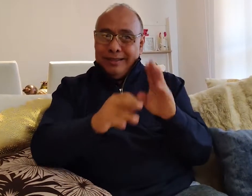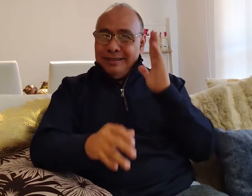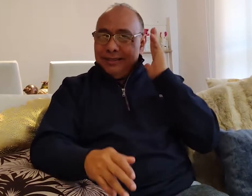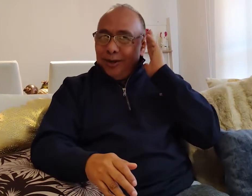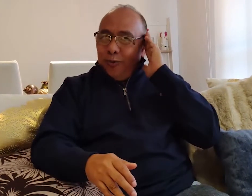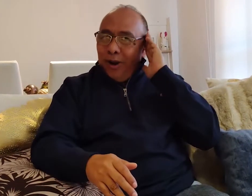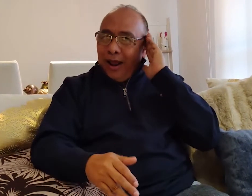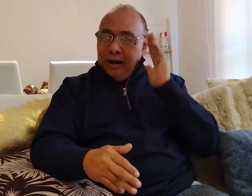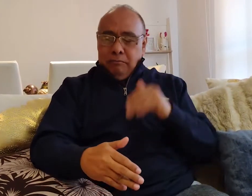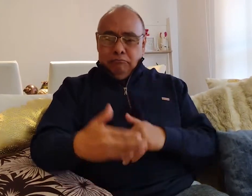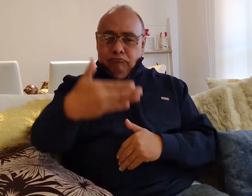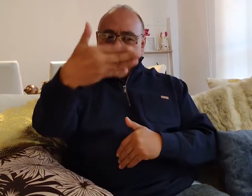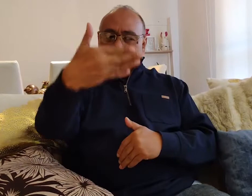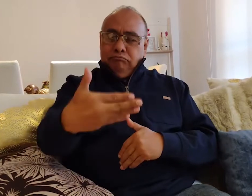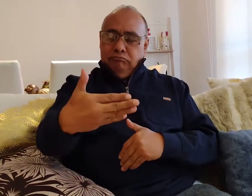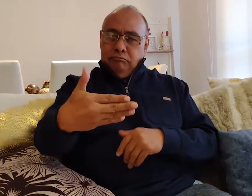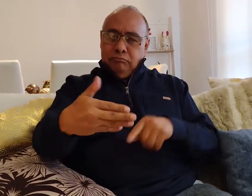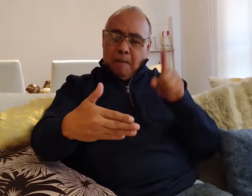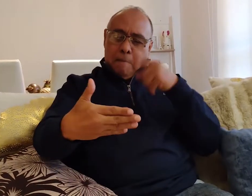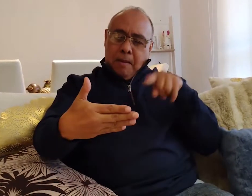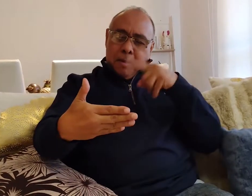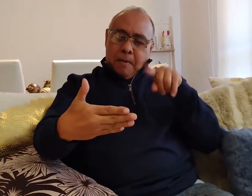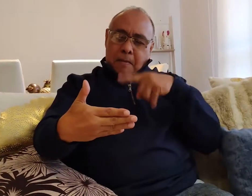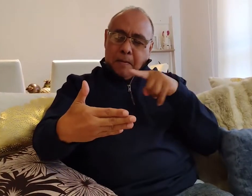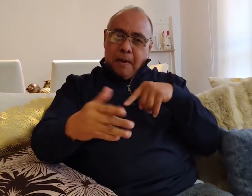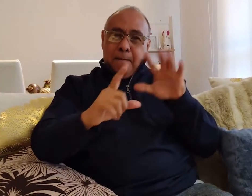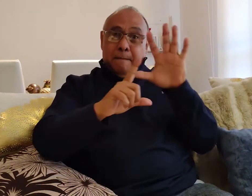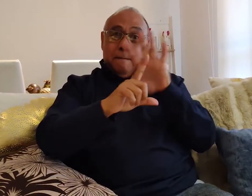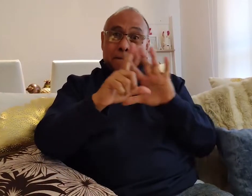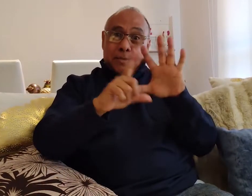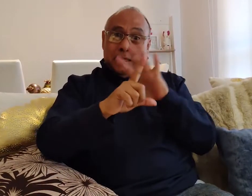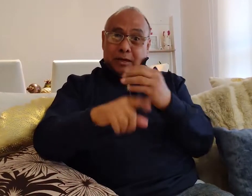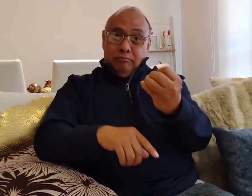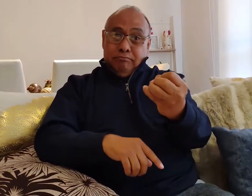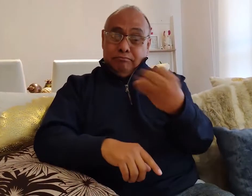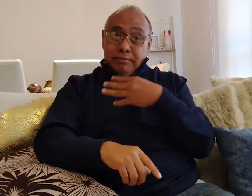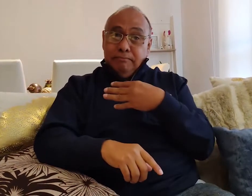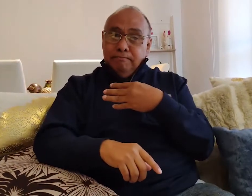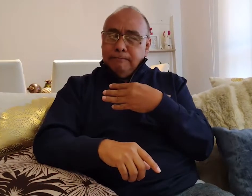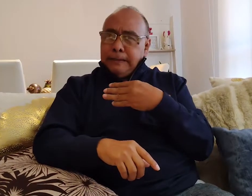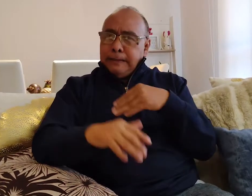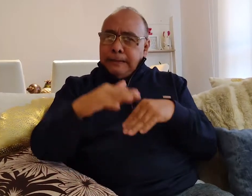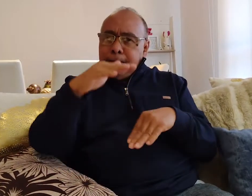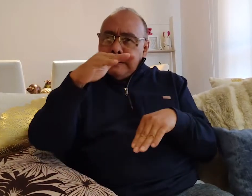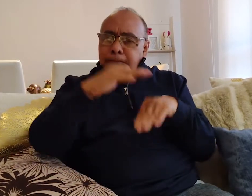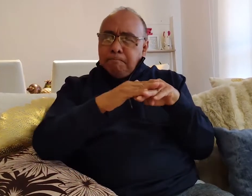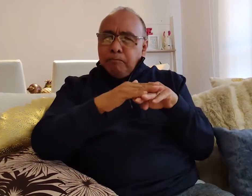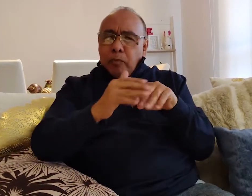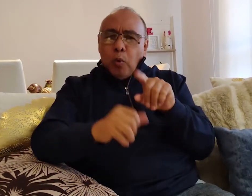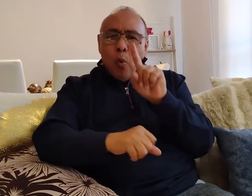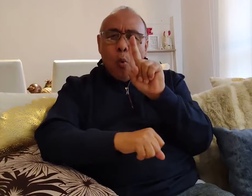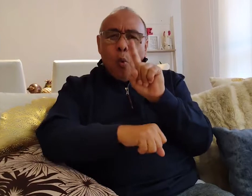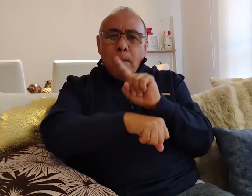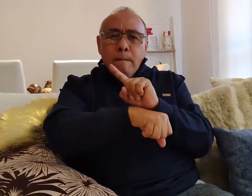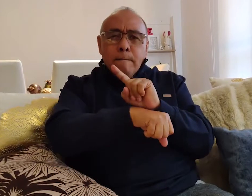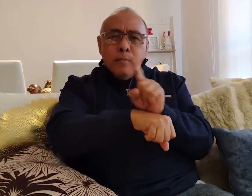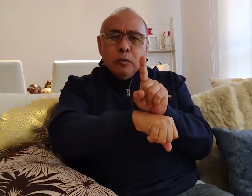Háganlo enviando un video en lengua de señas grabado de manera horizontal, máximo de